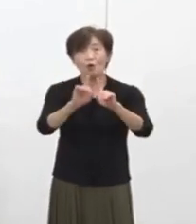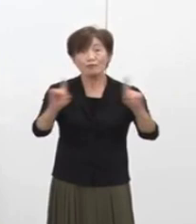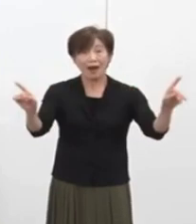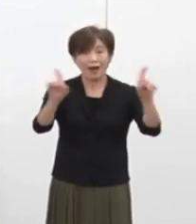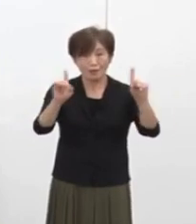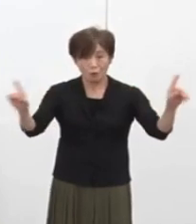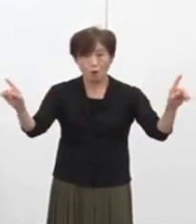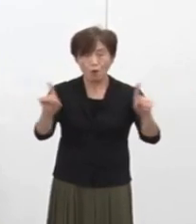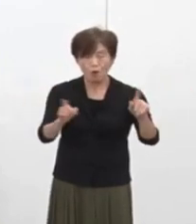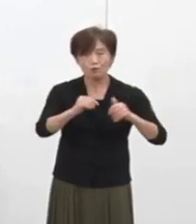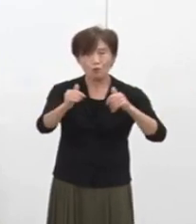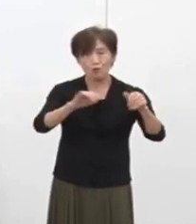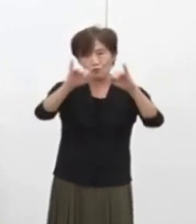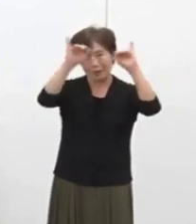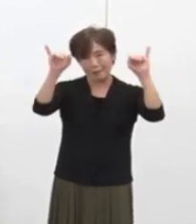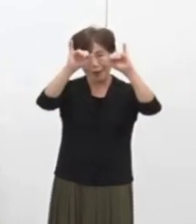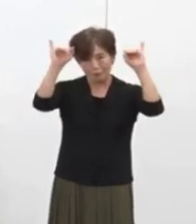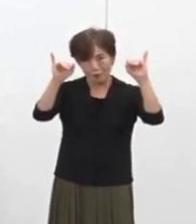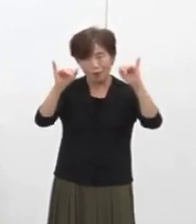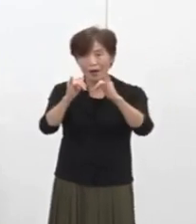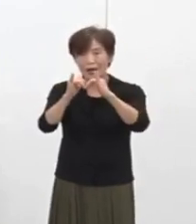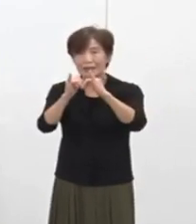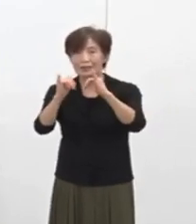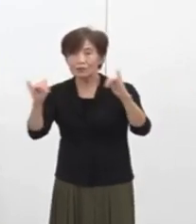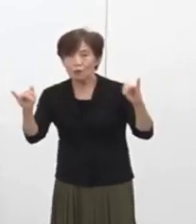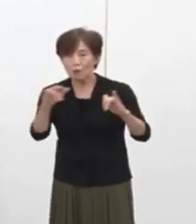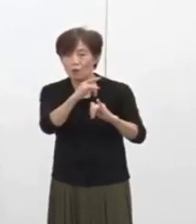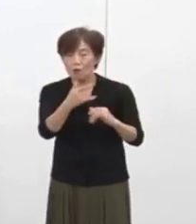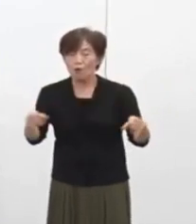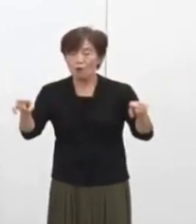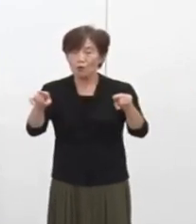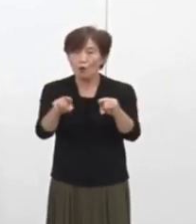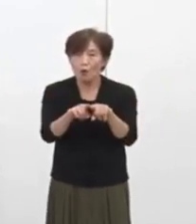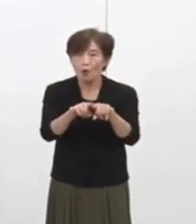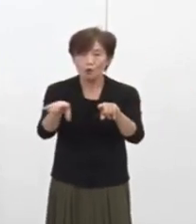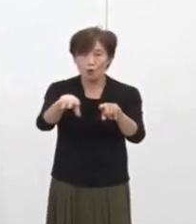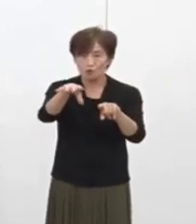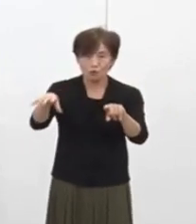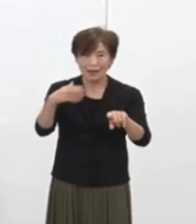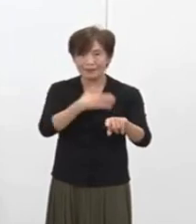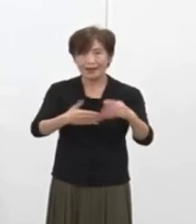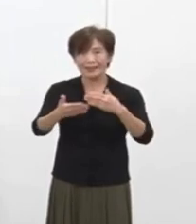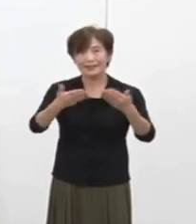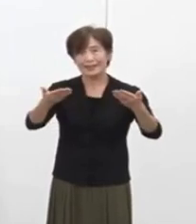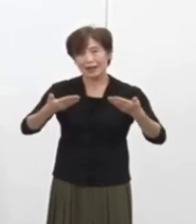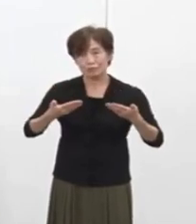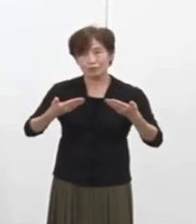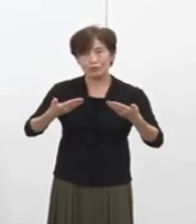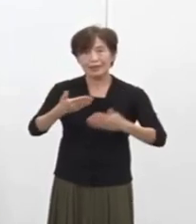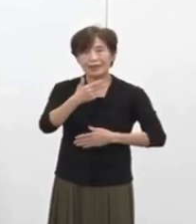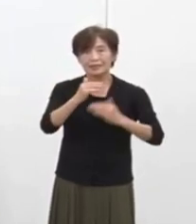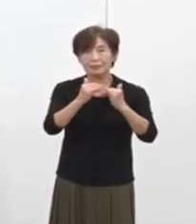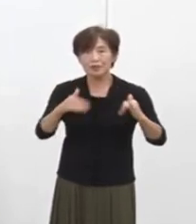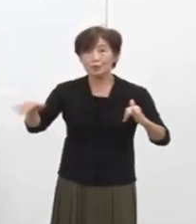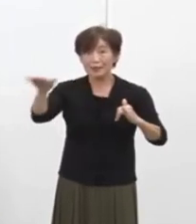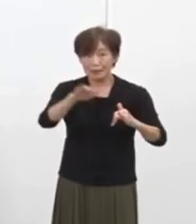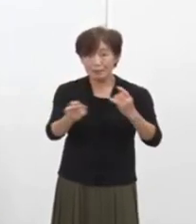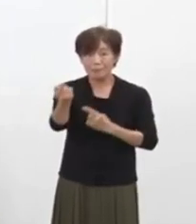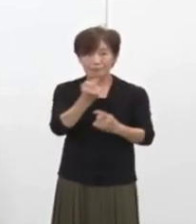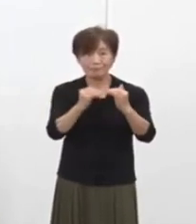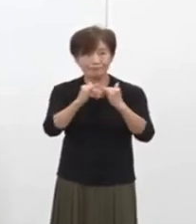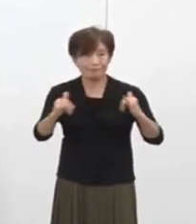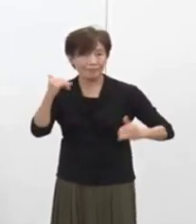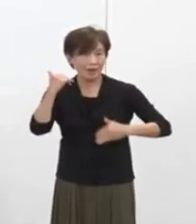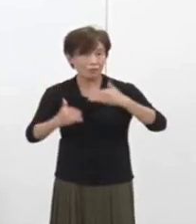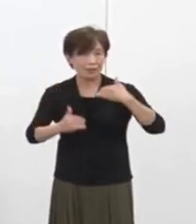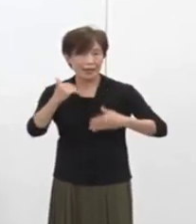ツイベントを実施するほか、人とモビリティの共存空間を体験いただくなど、市民の皆様や来訪者にも楽しんでい